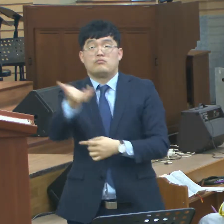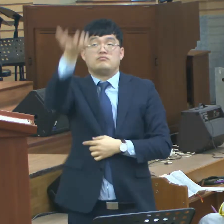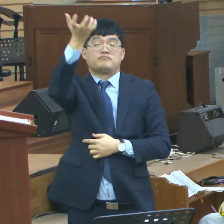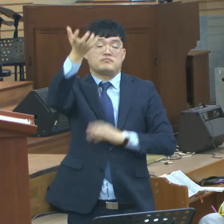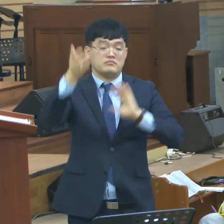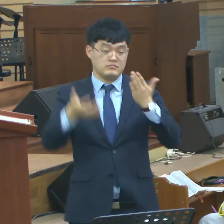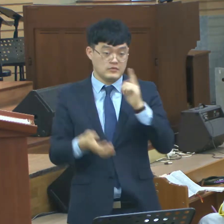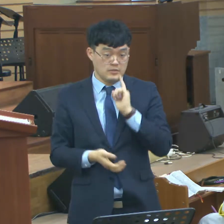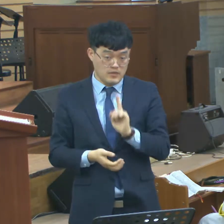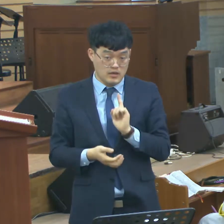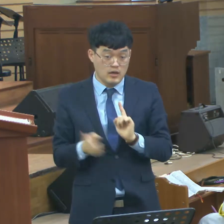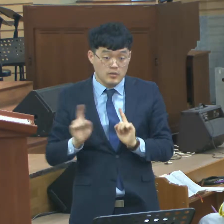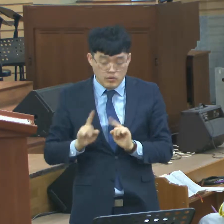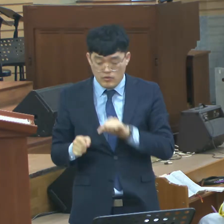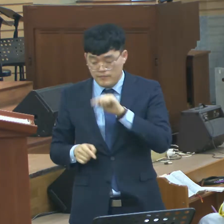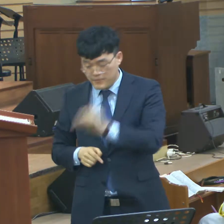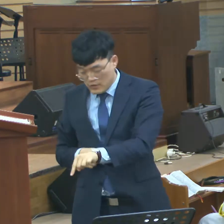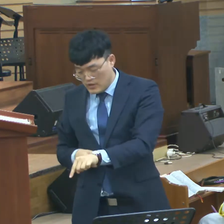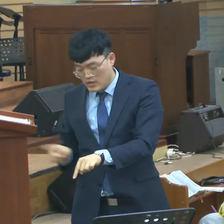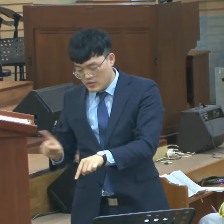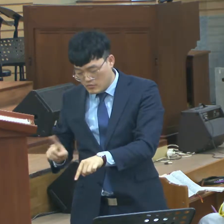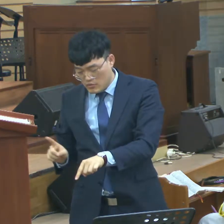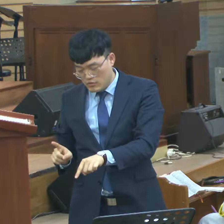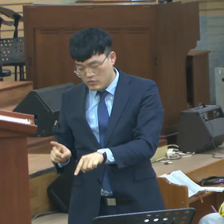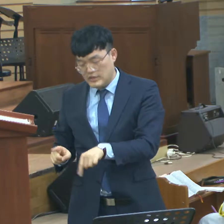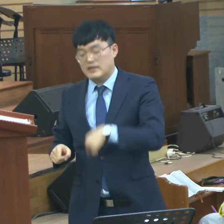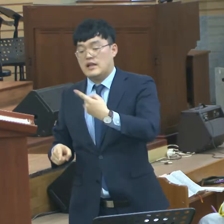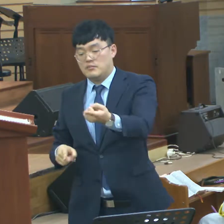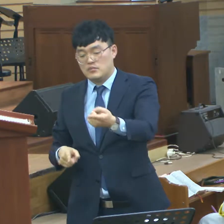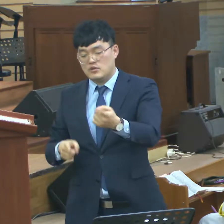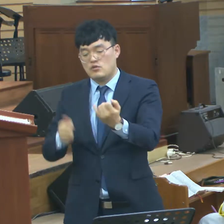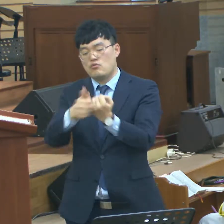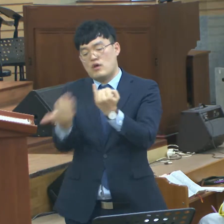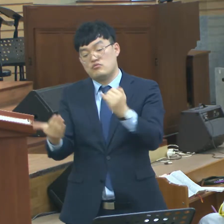하면 그 사르밧 가부의 아들이 죽어요.